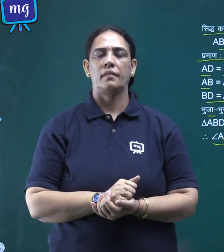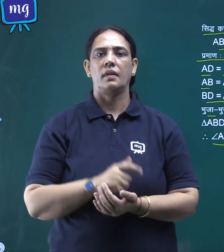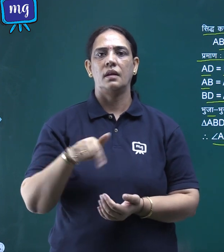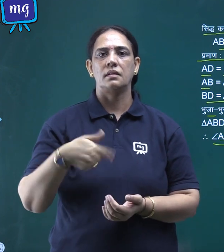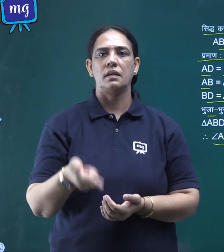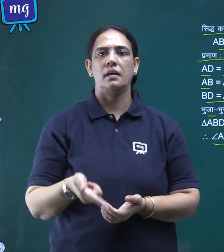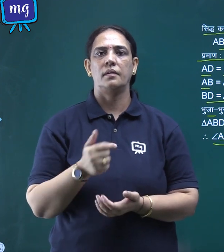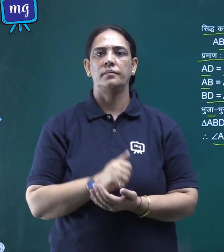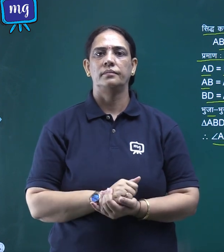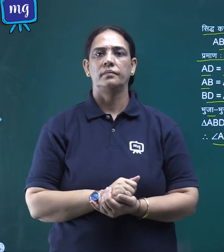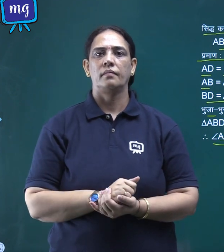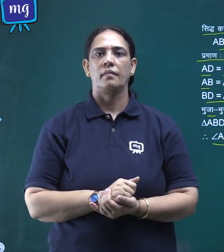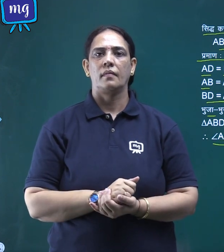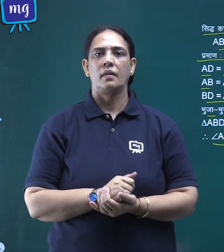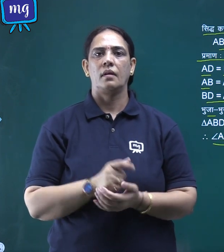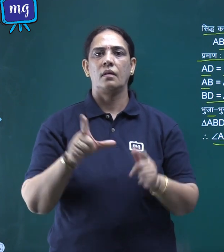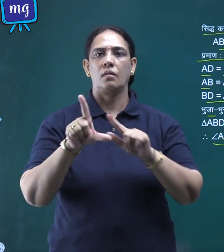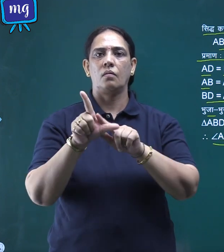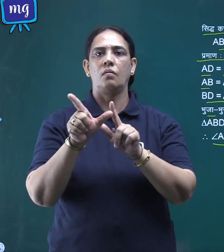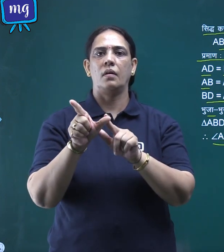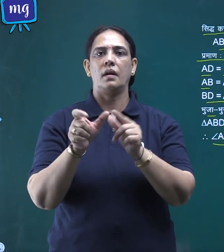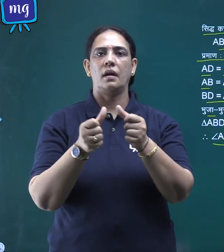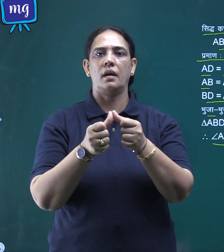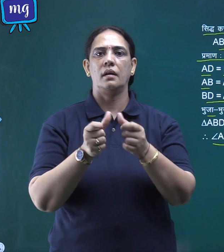इसलिए कोण ए